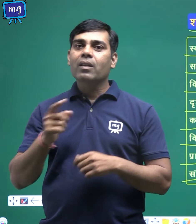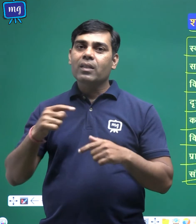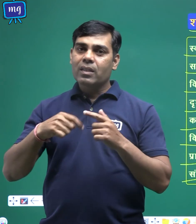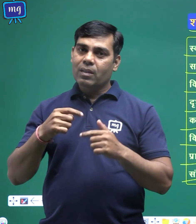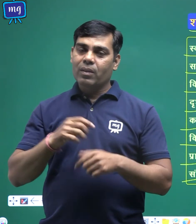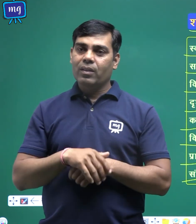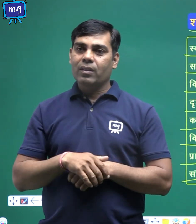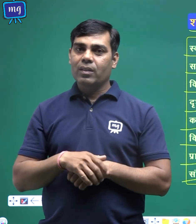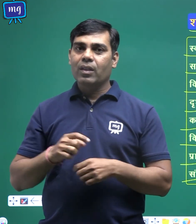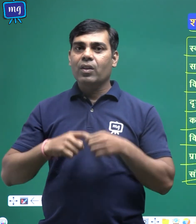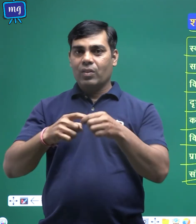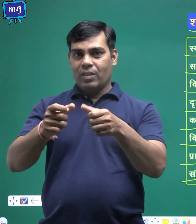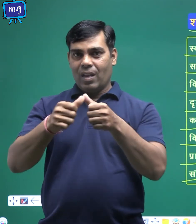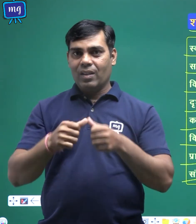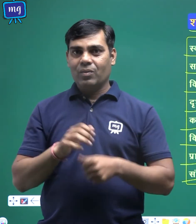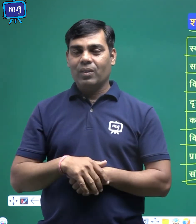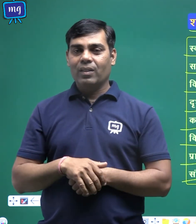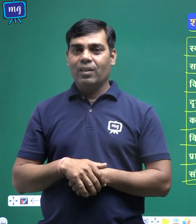संबंधित प्रश्न उत्तर